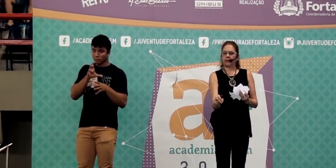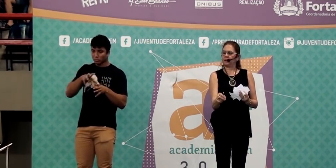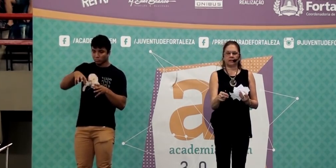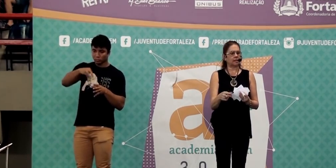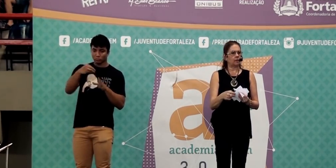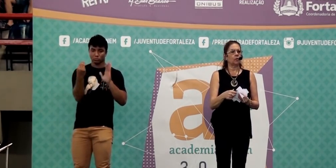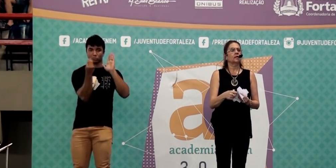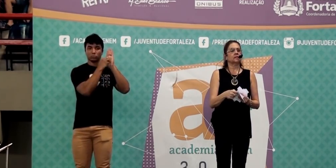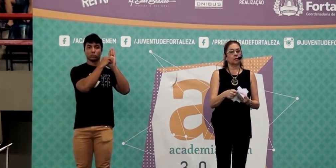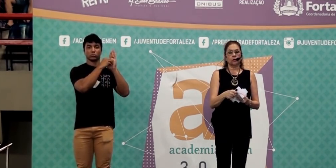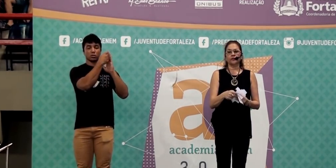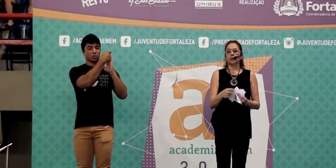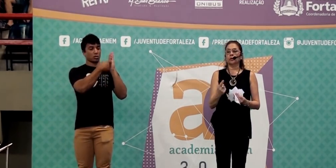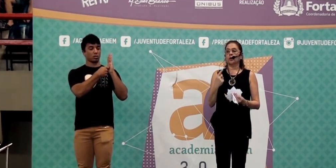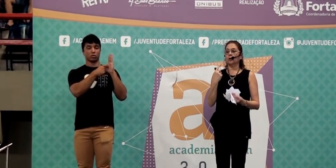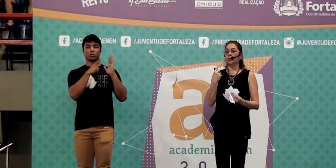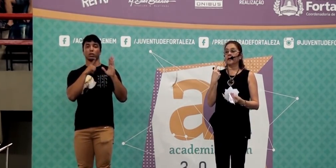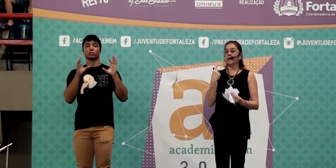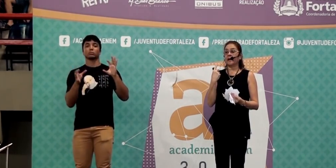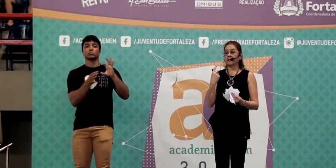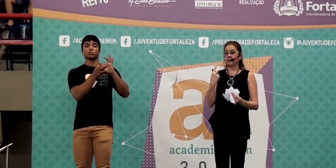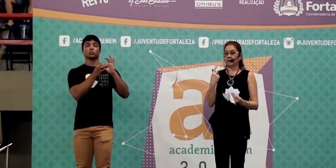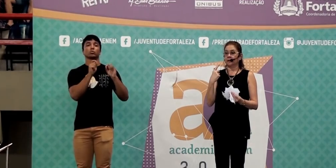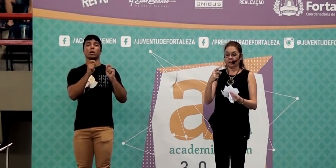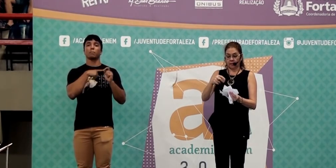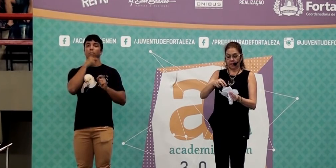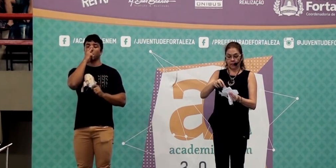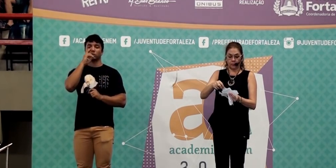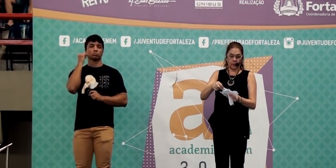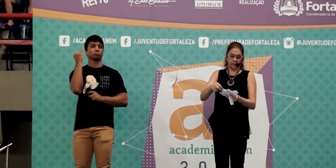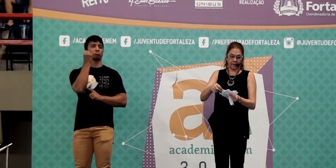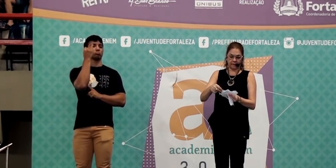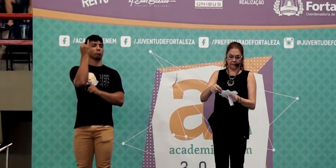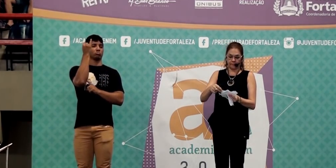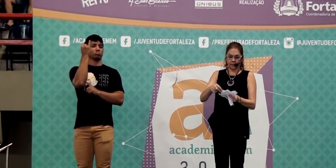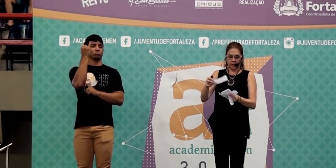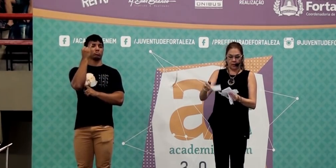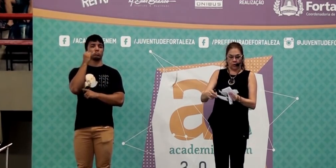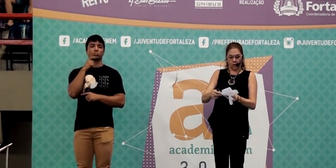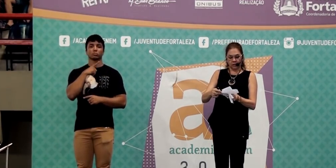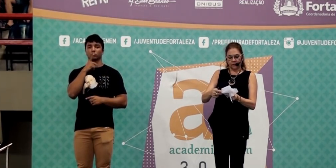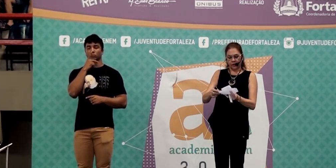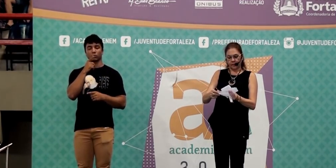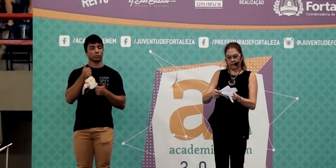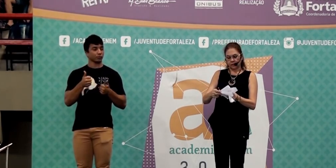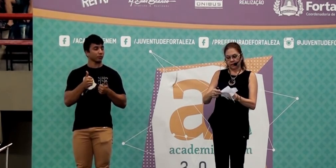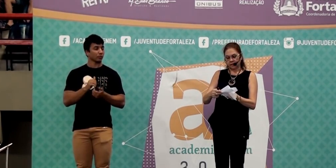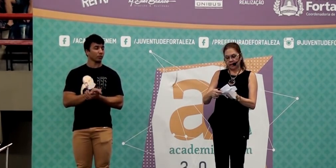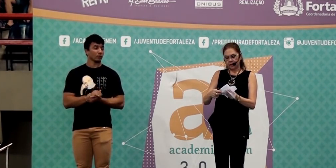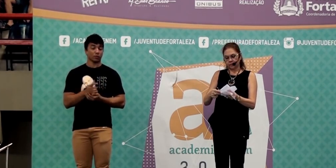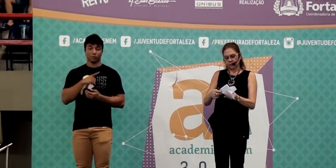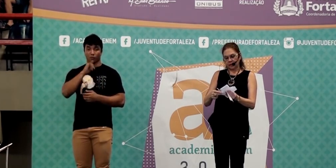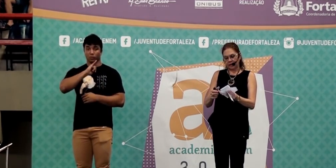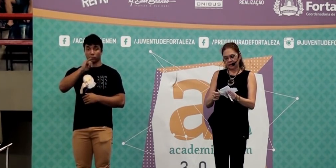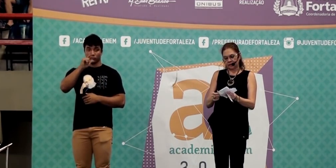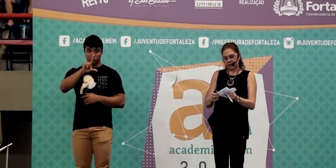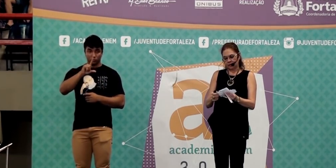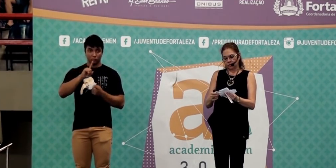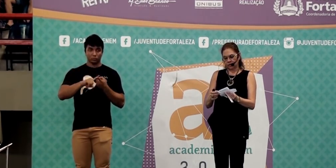joga na sua redação, se configura como riqueza e não pobreza. Outra informação,